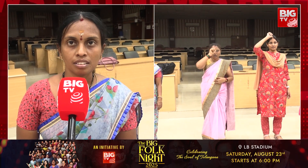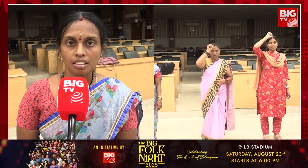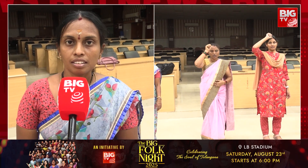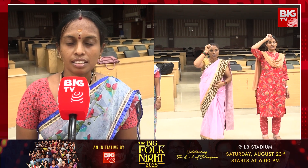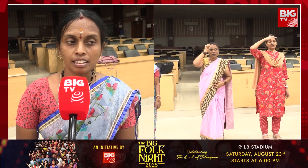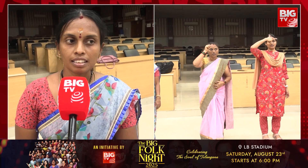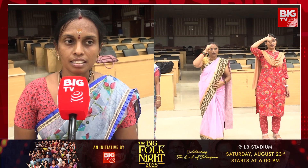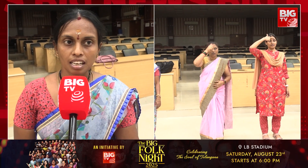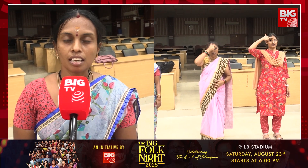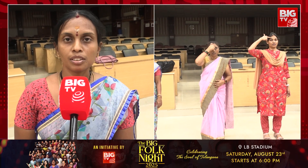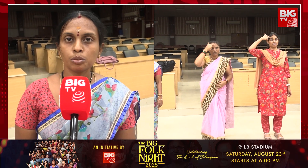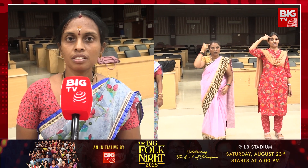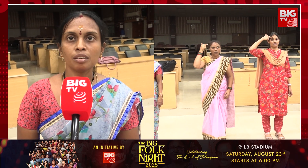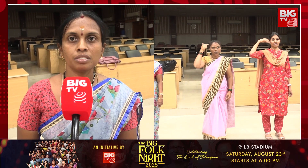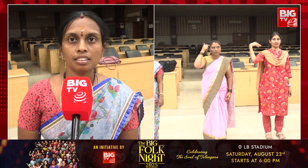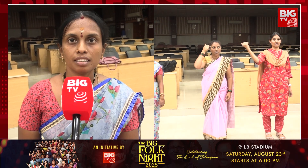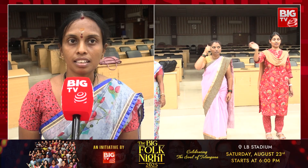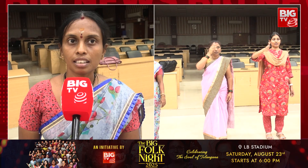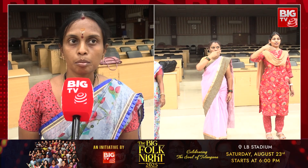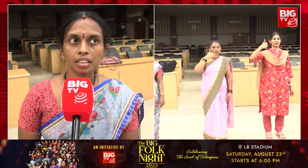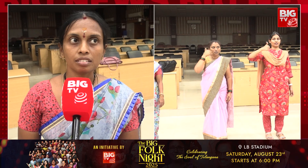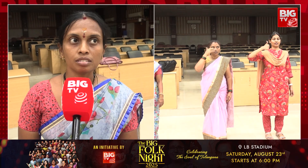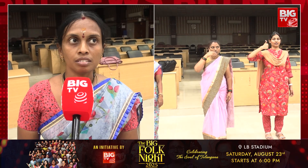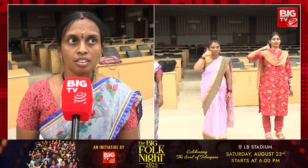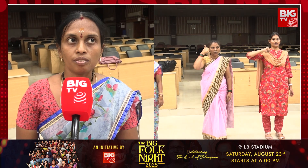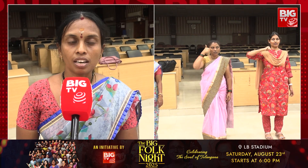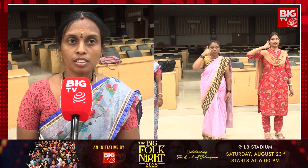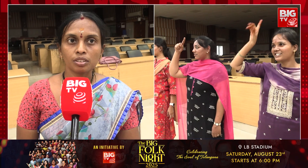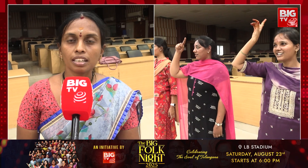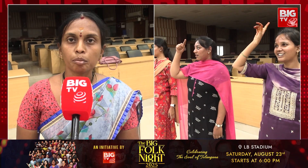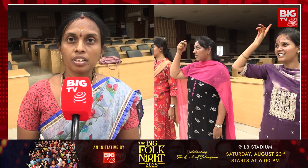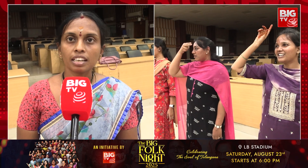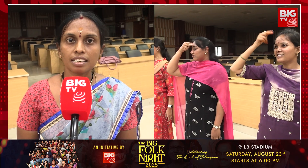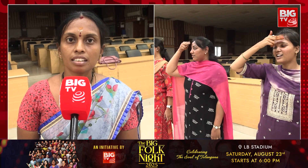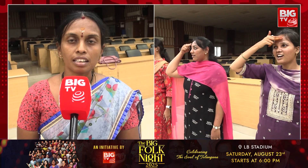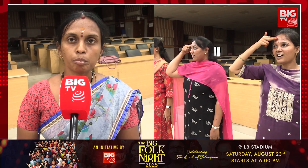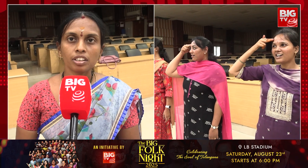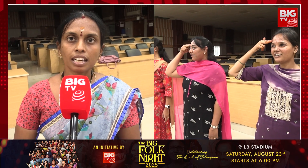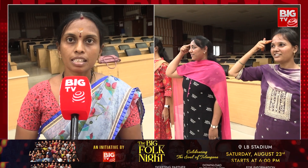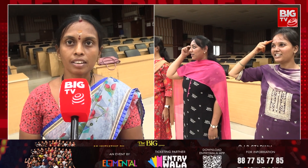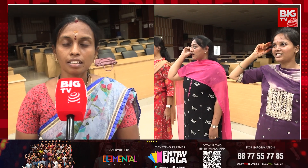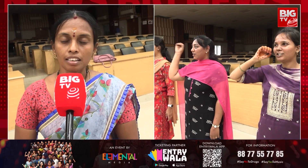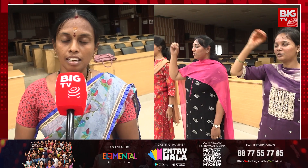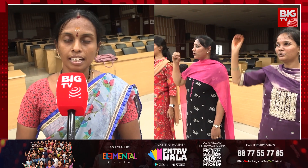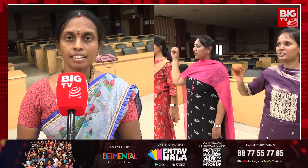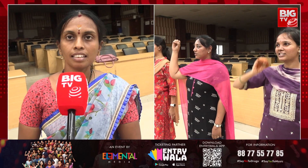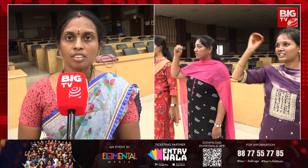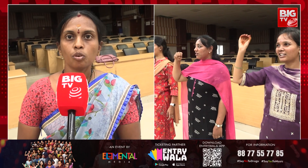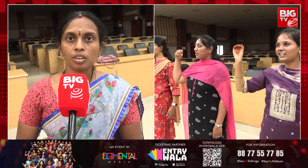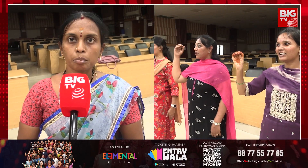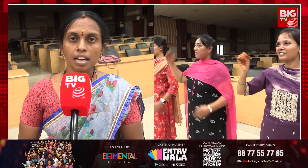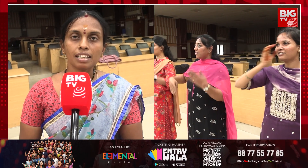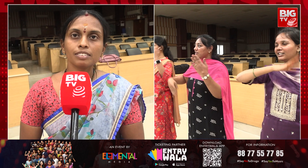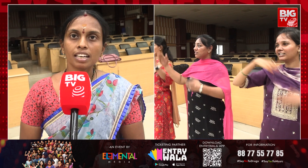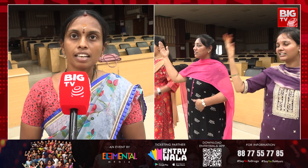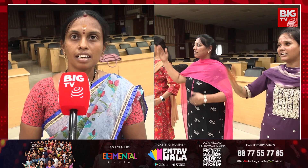ఇచ్చారు. ఇది చాలా యూజ్గా ఉంది. ఎందుకంటే మనకు వాళ్ళతోని కమ్యూనికేషన్ అనేది